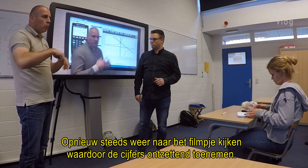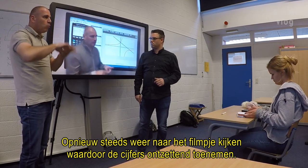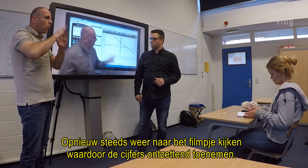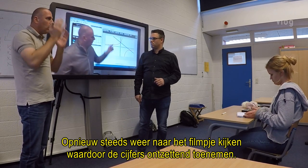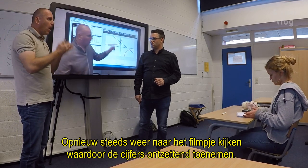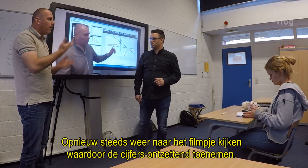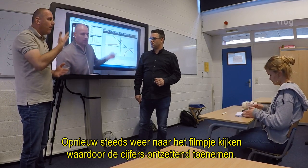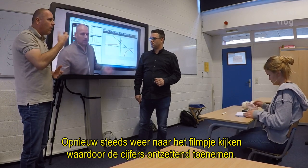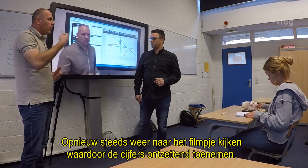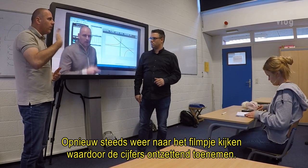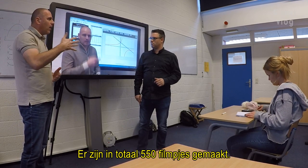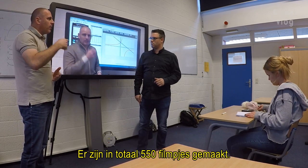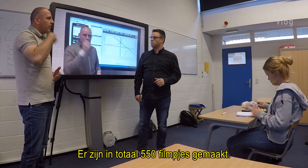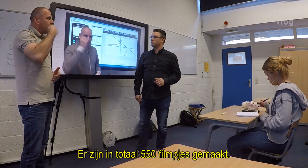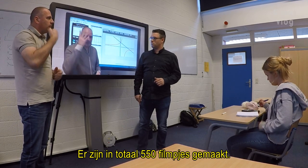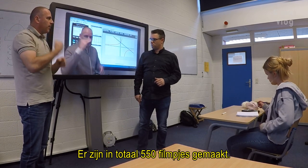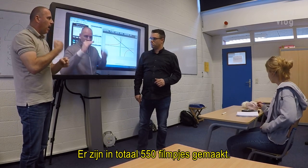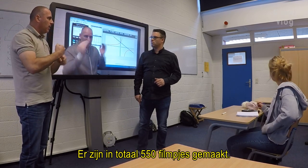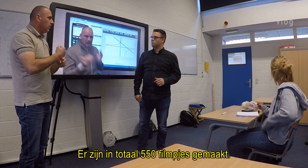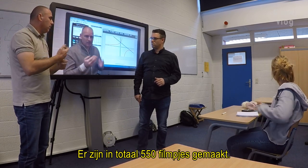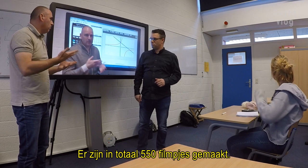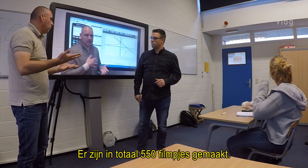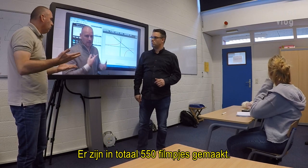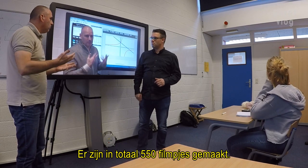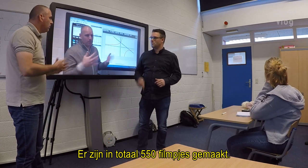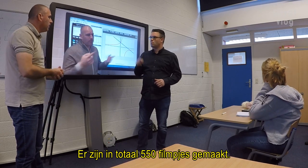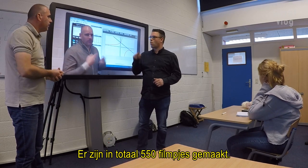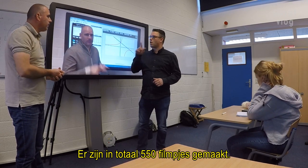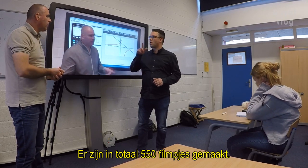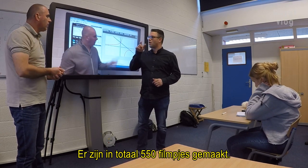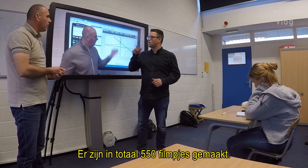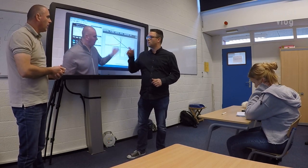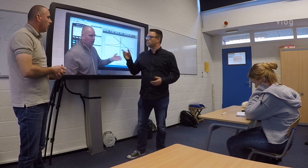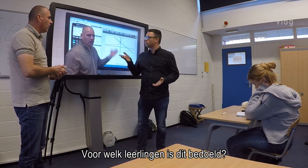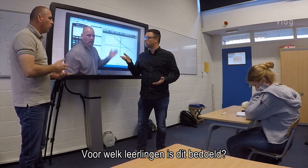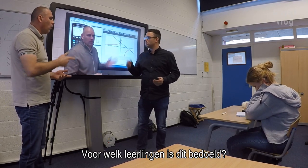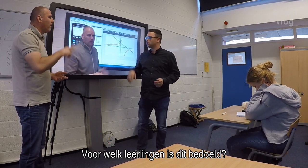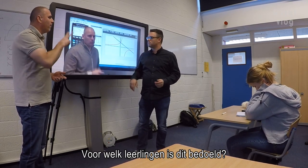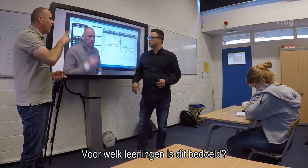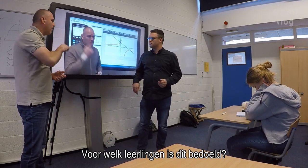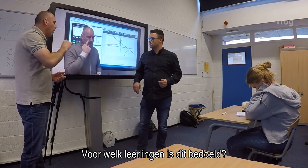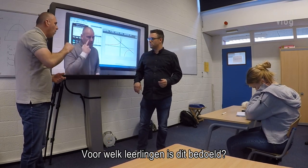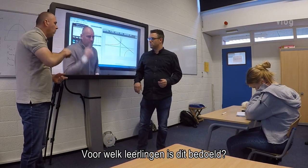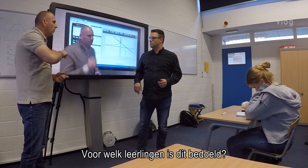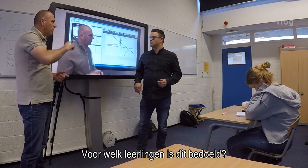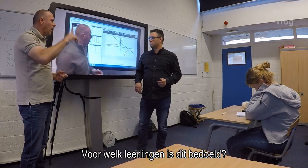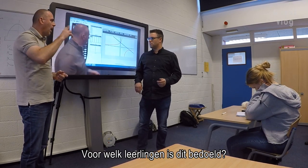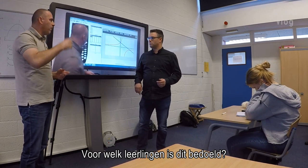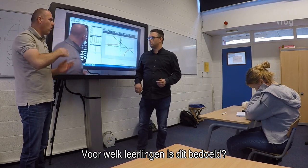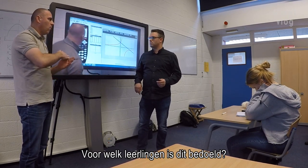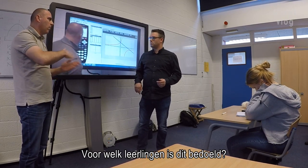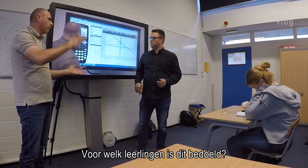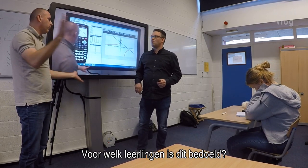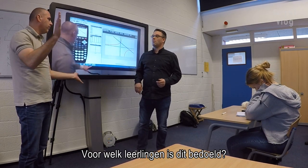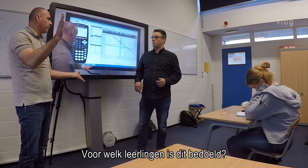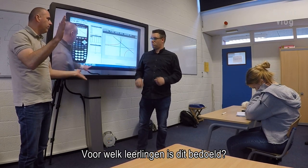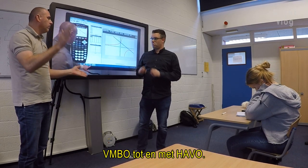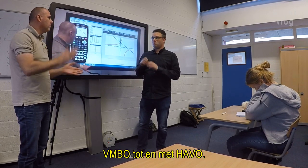ontzettend toenemen. Er zijn totaal 550 filmpjes gemaakt. En de leerlingen, voor welke leerlingen geldt het?